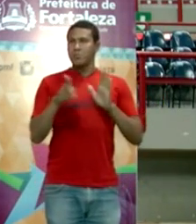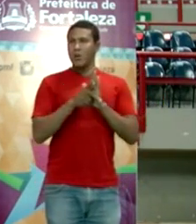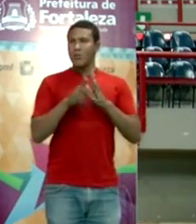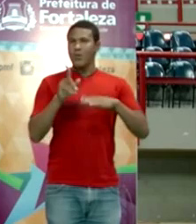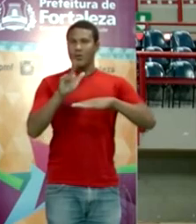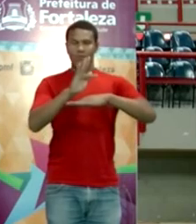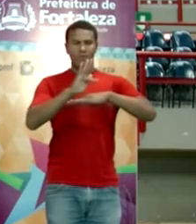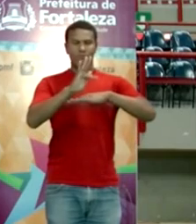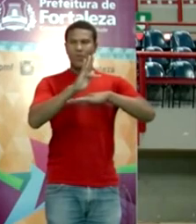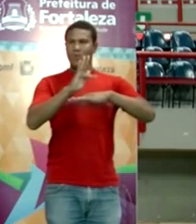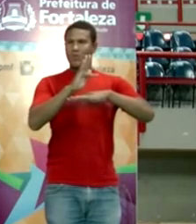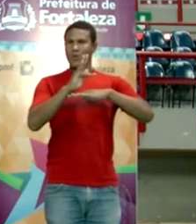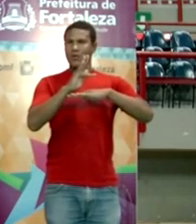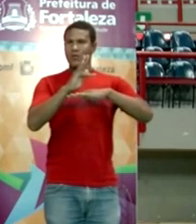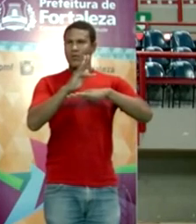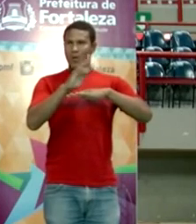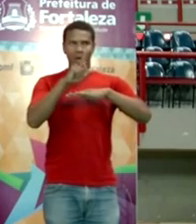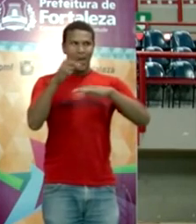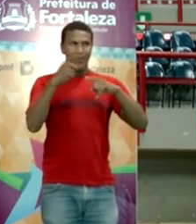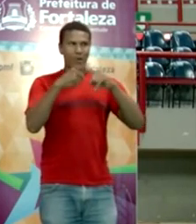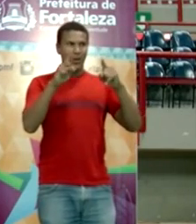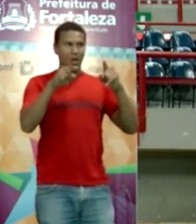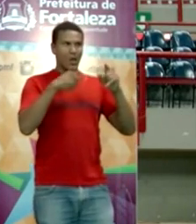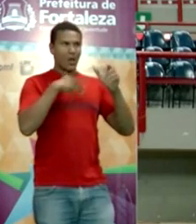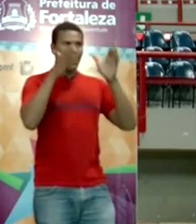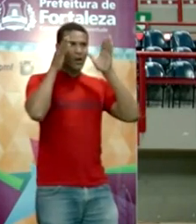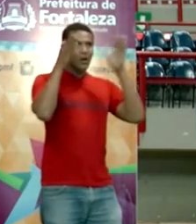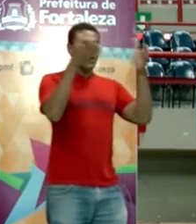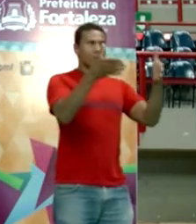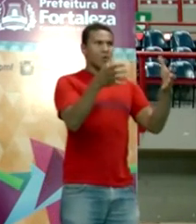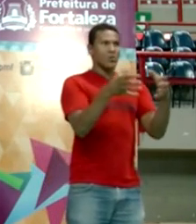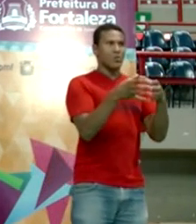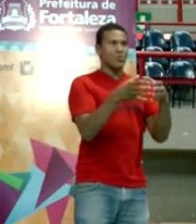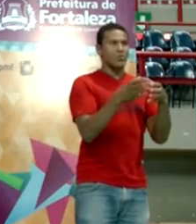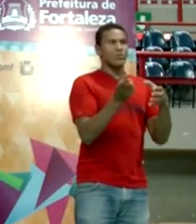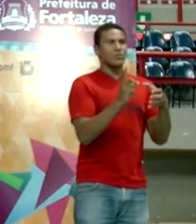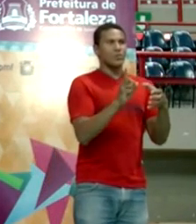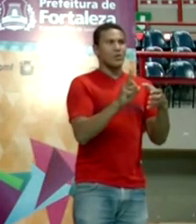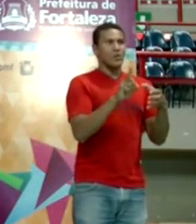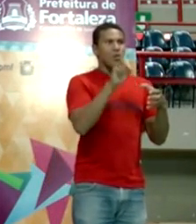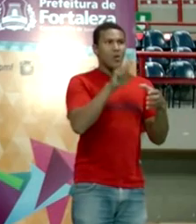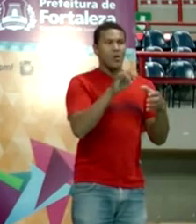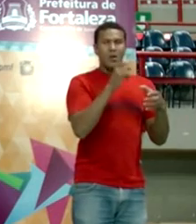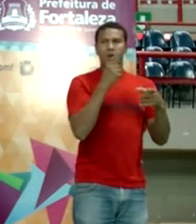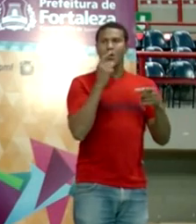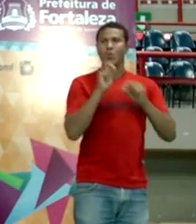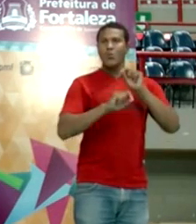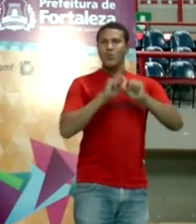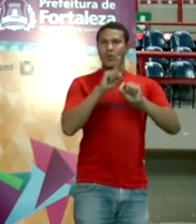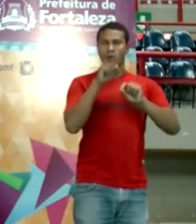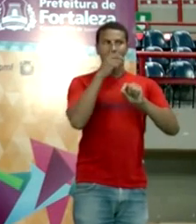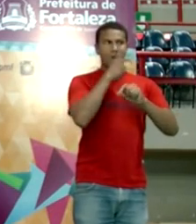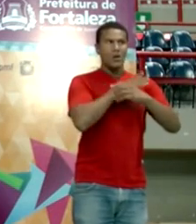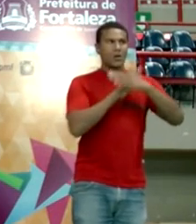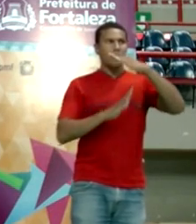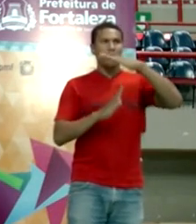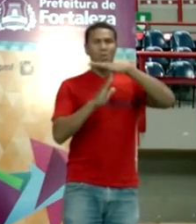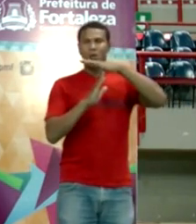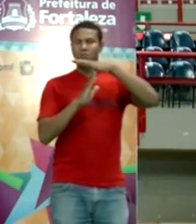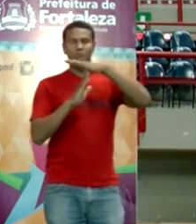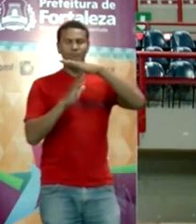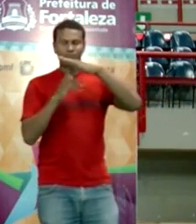não busca atingir apenas um grupo específico, busca atingir o máximo possível de